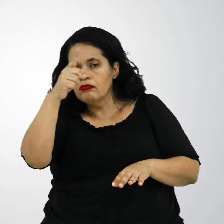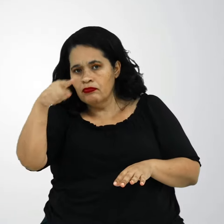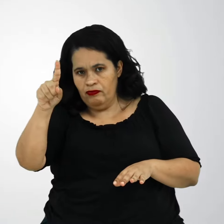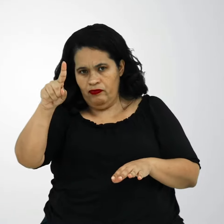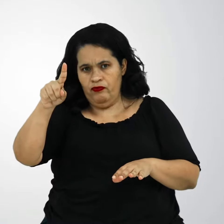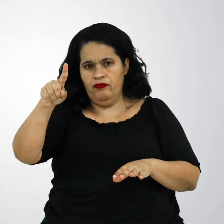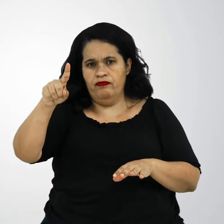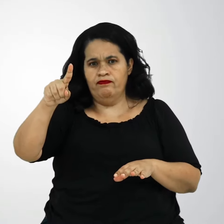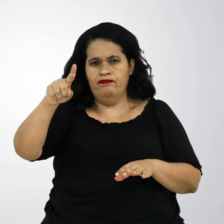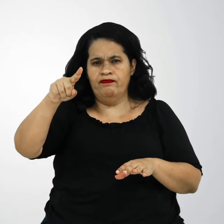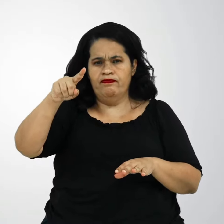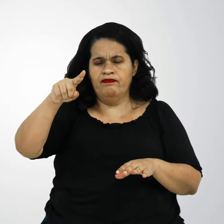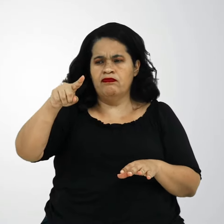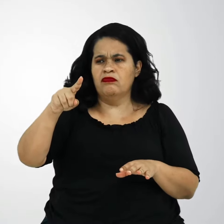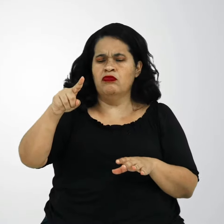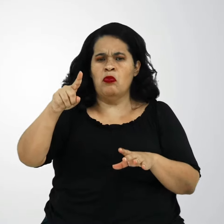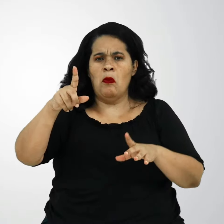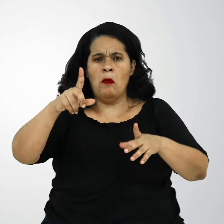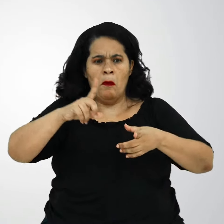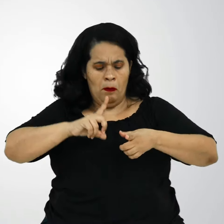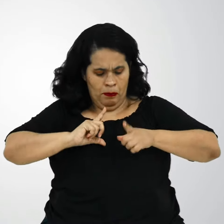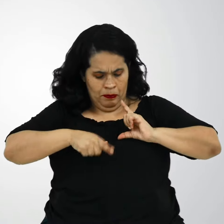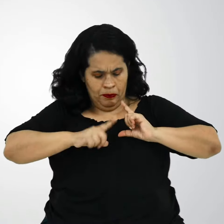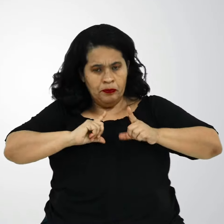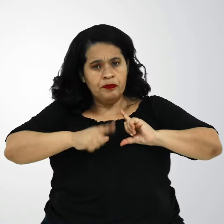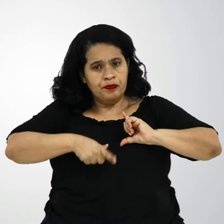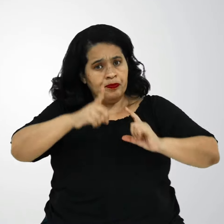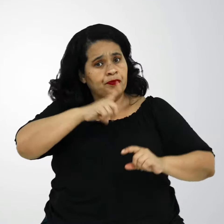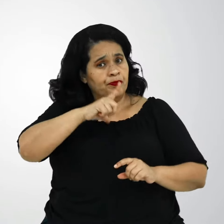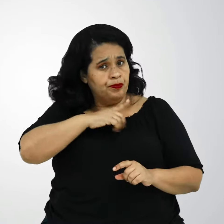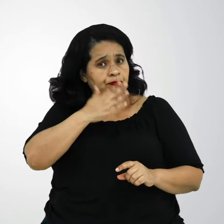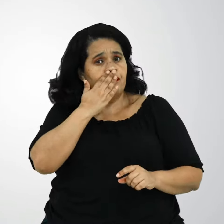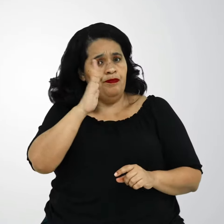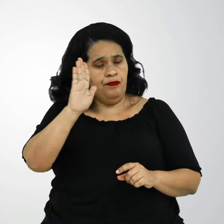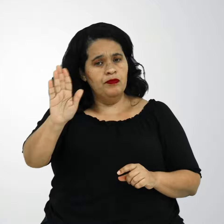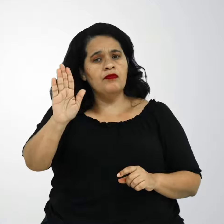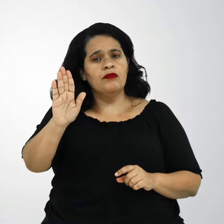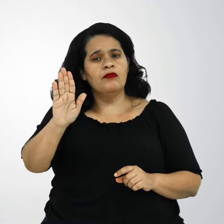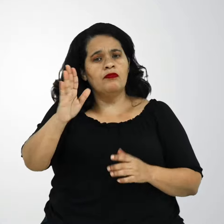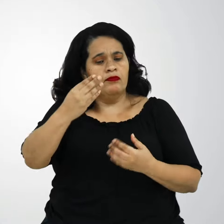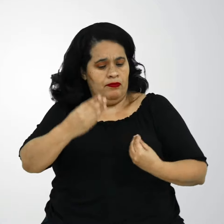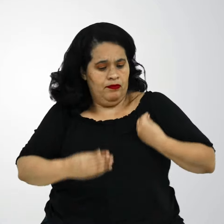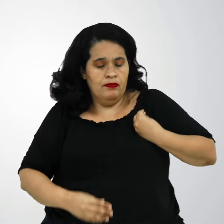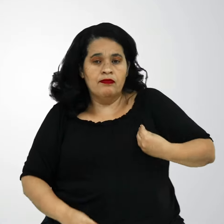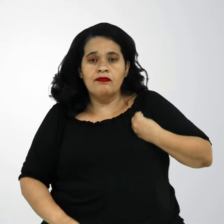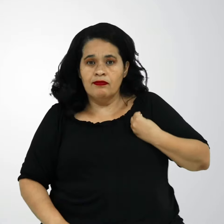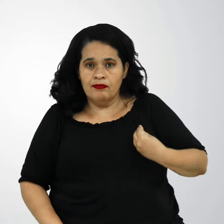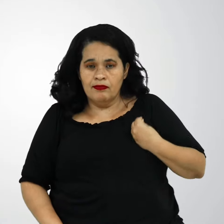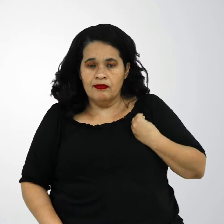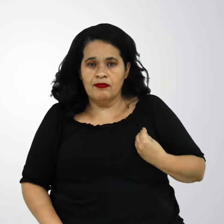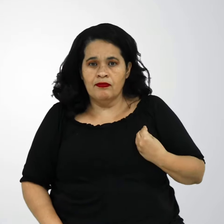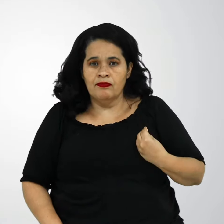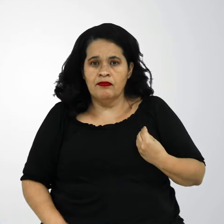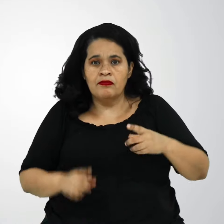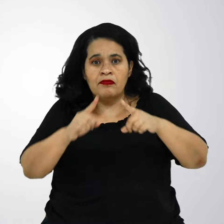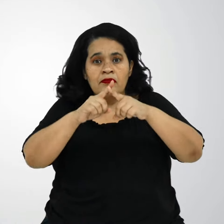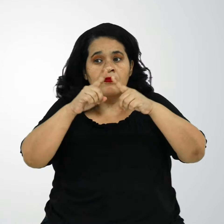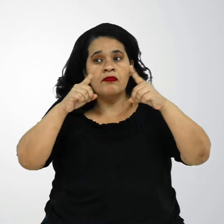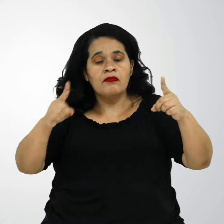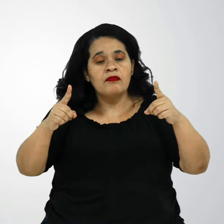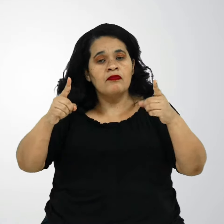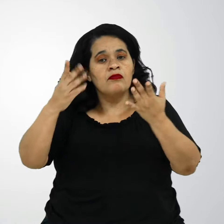tinha acesso, tinha essa bênção, tinha essa promessa em vigor sobre a sua vida, mas a partir de